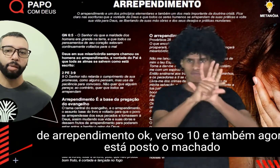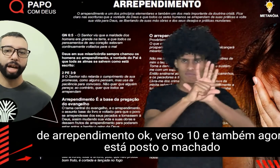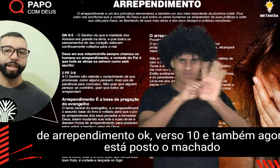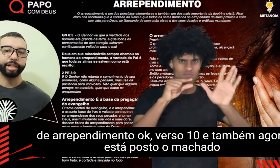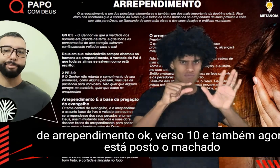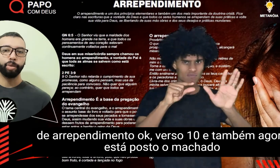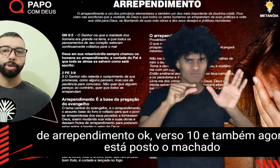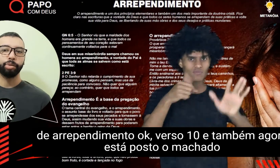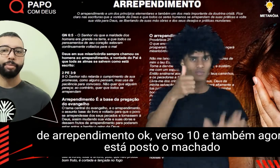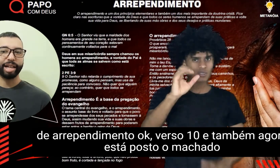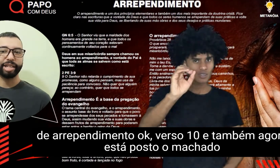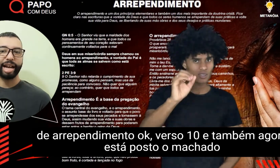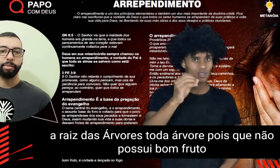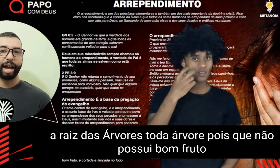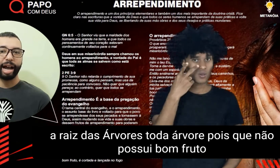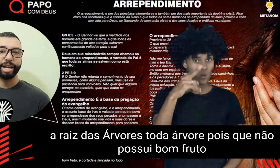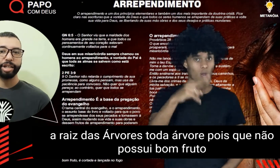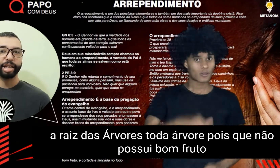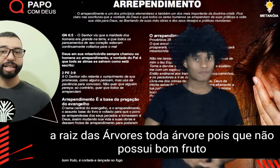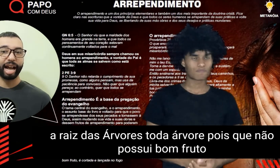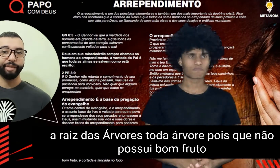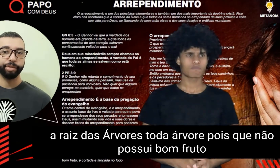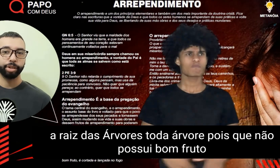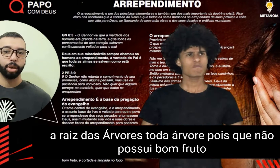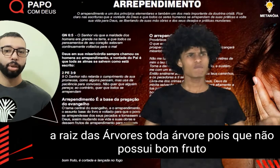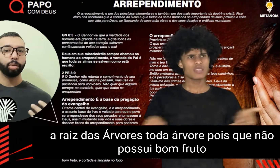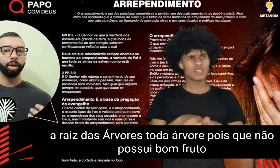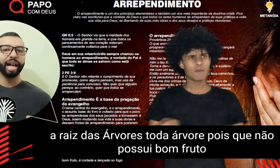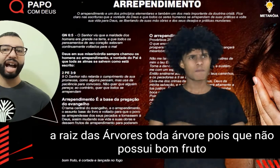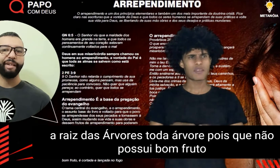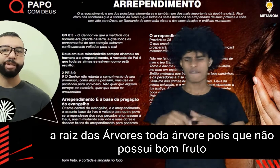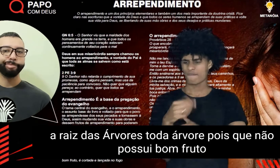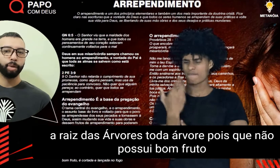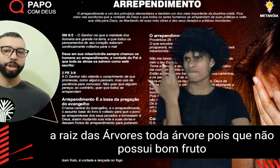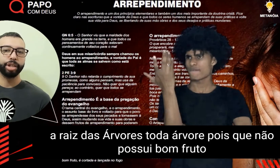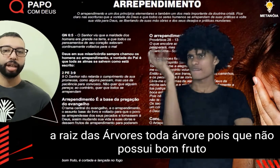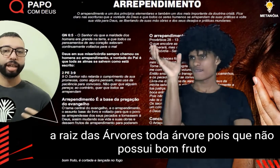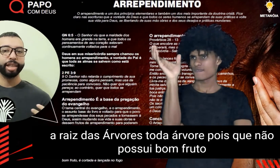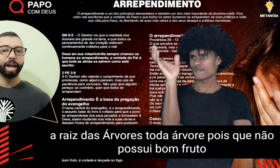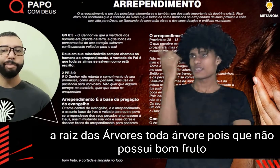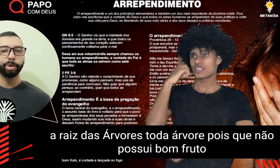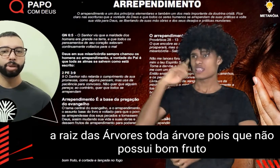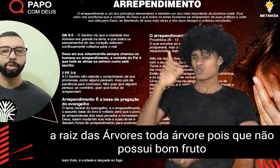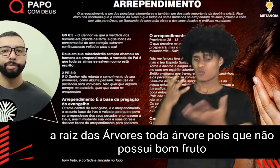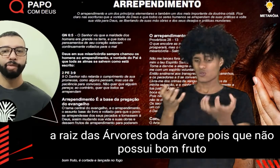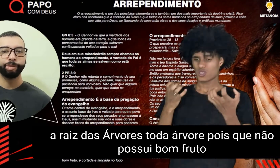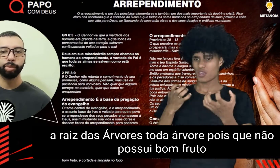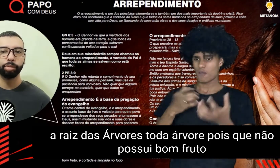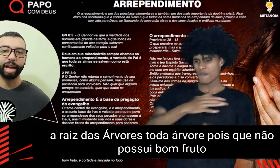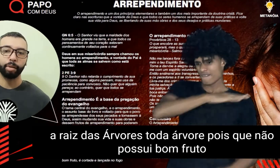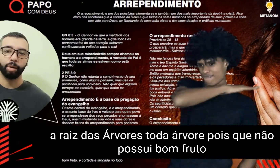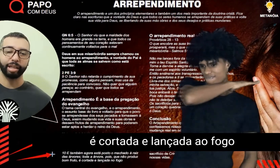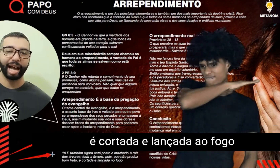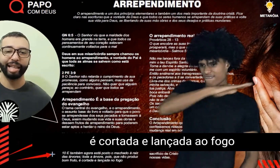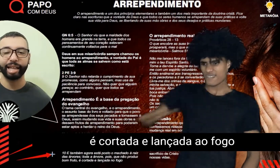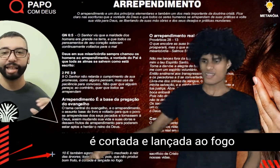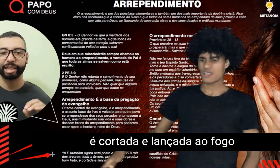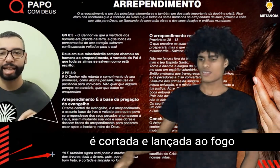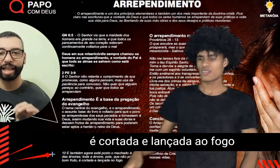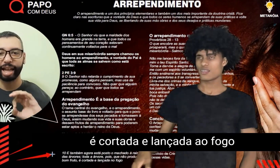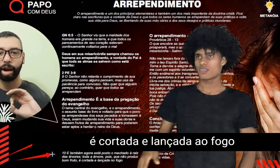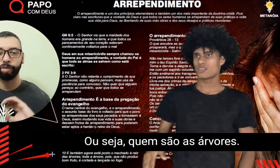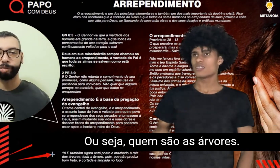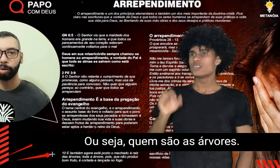também agora está posto o machado à raiz das árvores. Toda árvore, pois, que não possui bom fruto é cortada